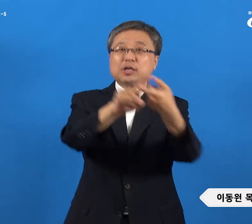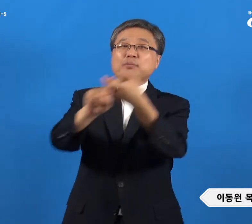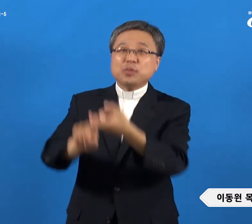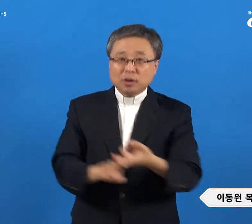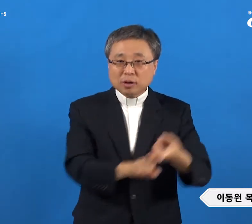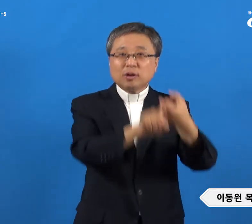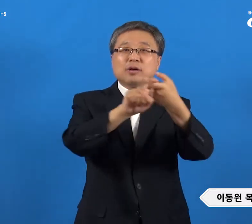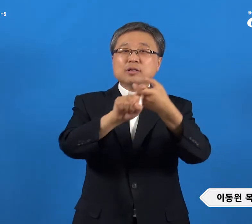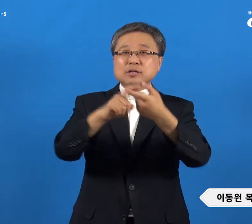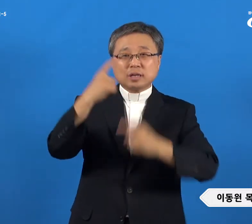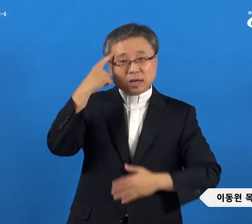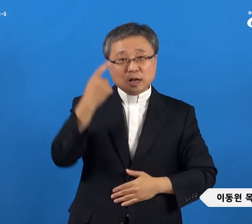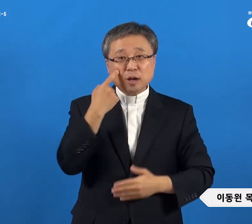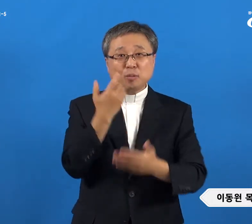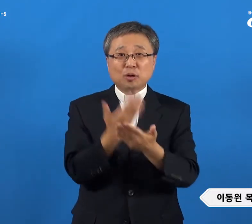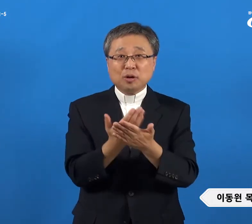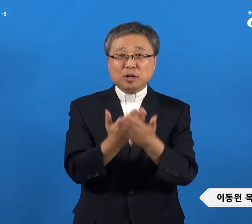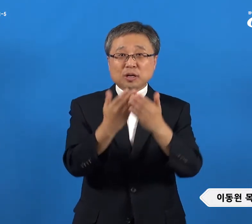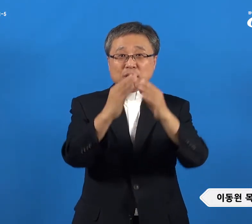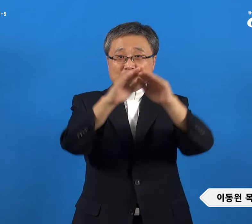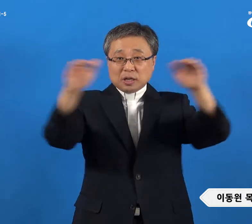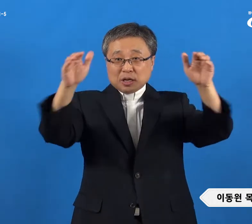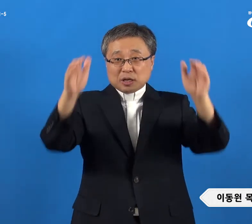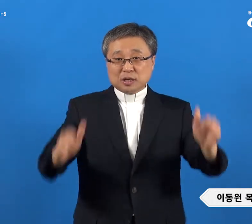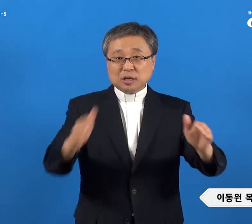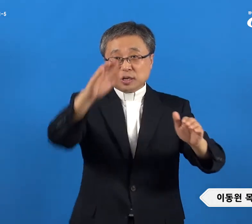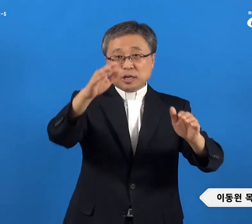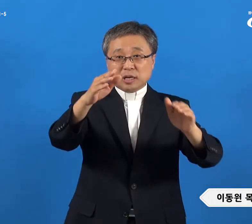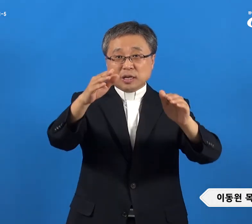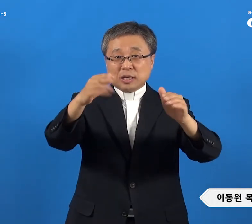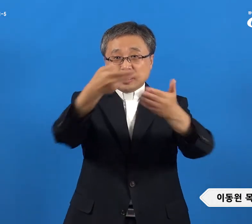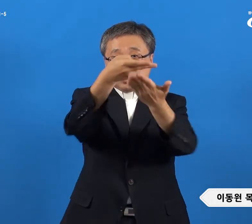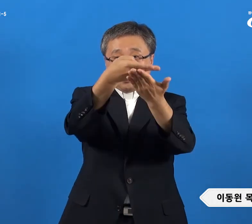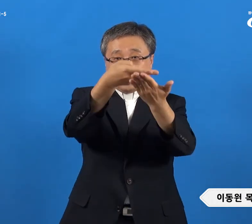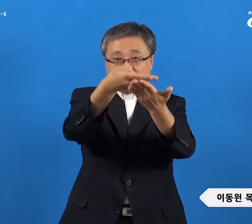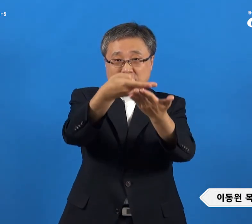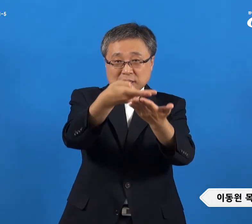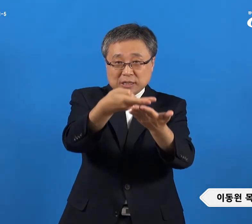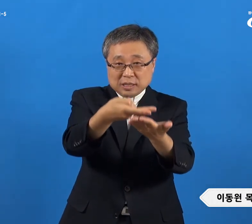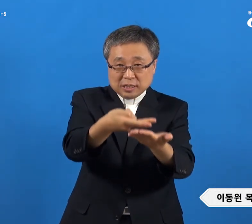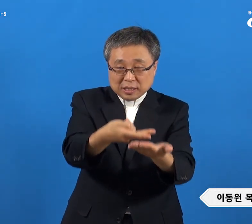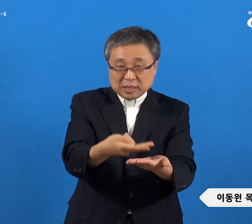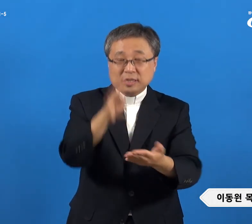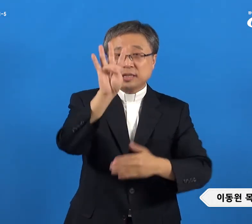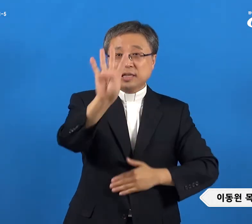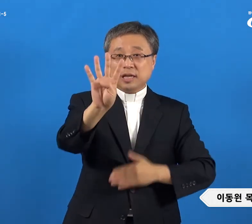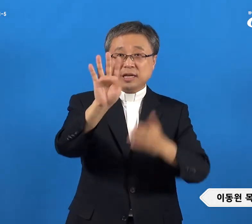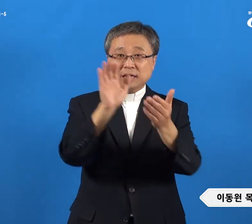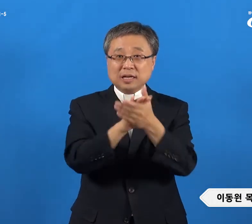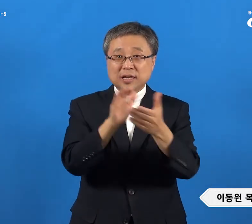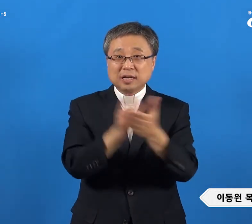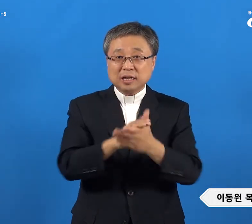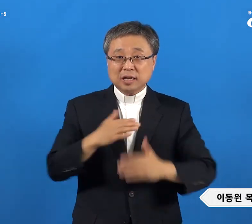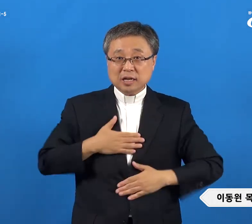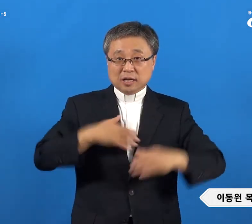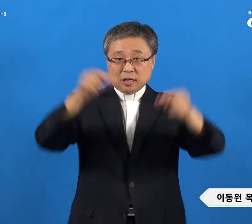보세요. 지붕에서 이 침상을 달아내리다가 내 친구가 내 귀퉁이를 붙들고 있지